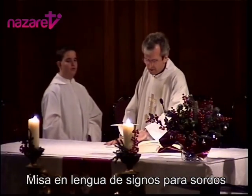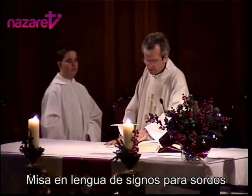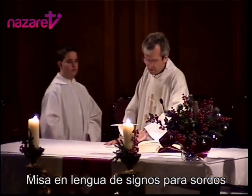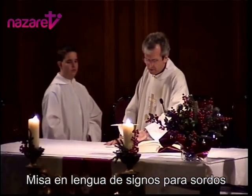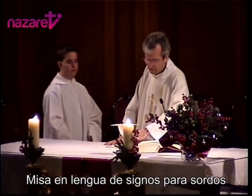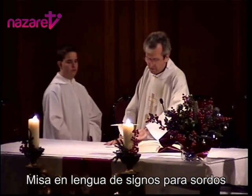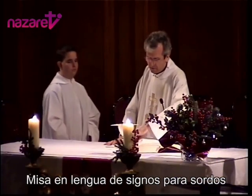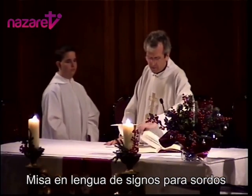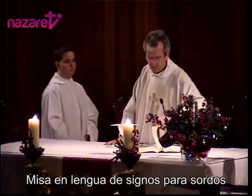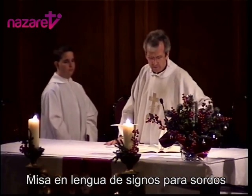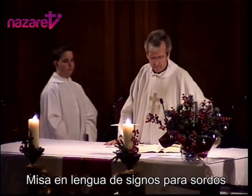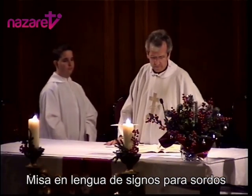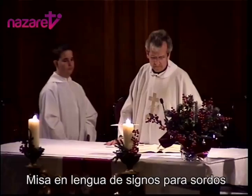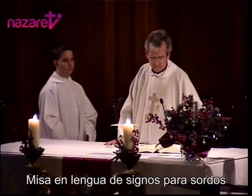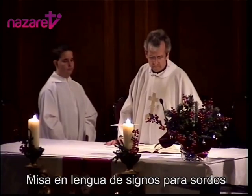cielo.